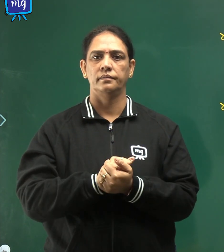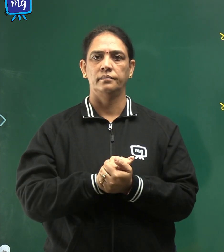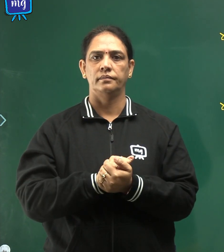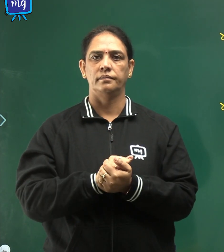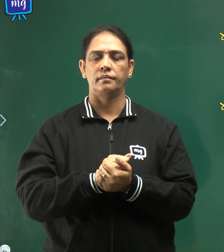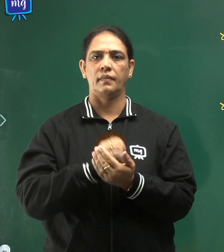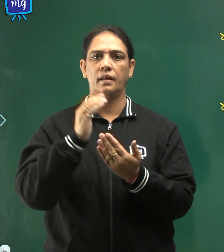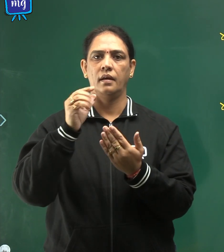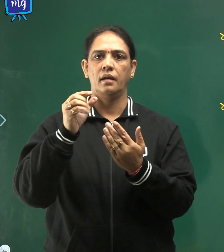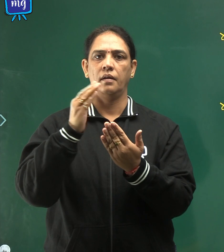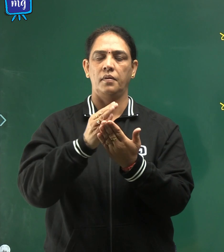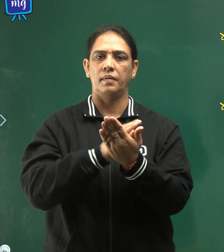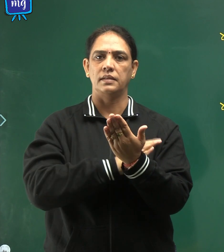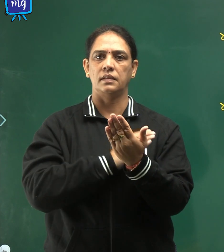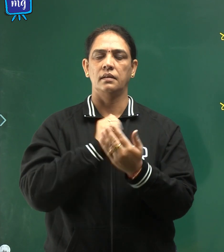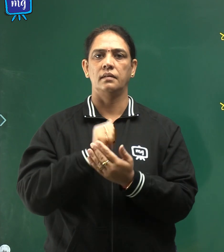विभाजित